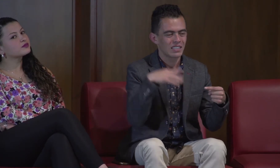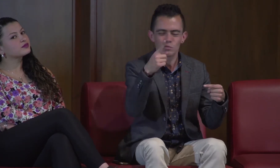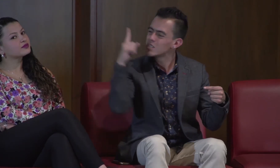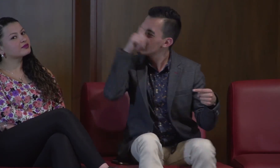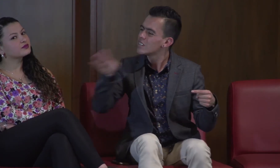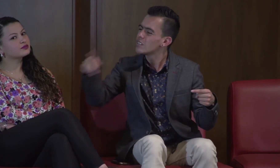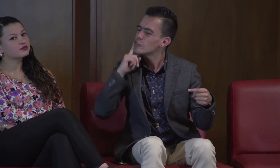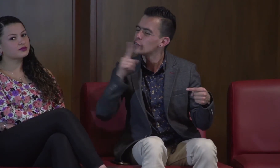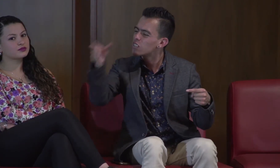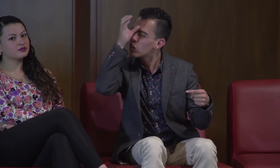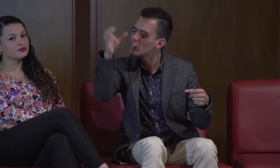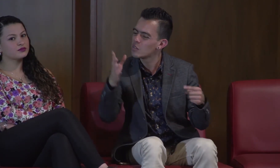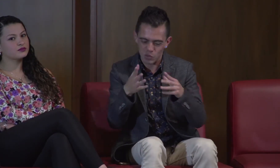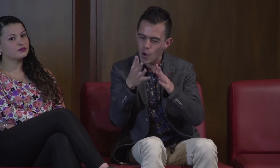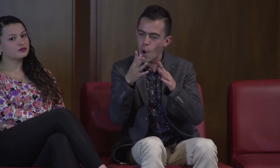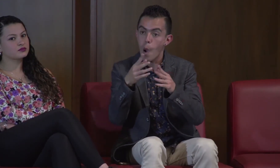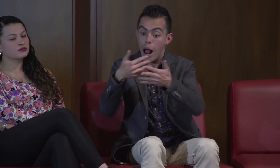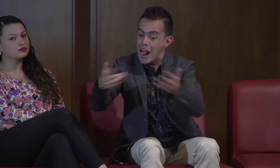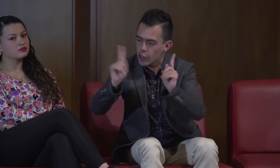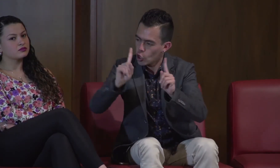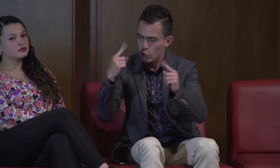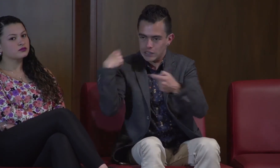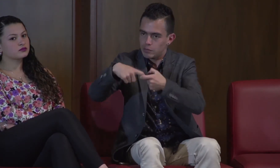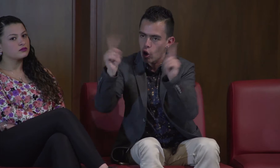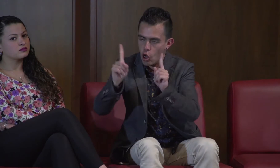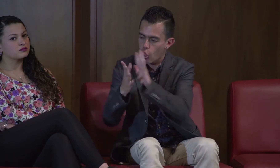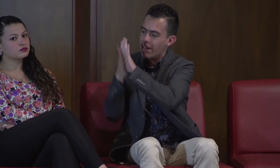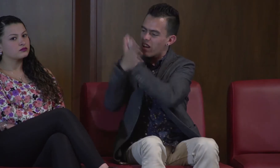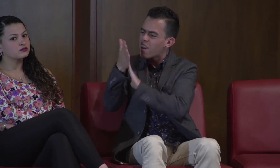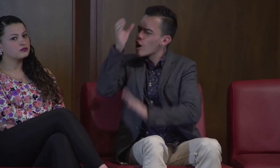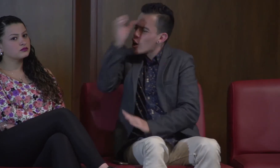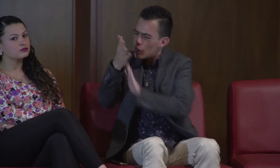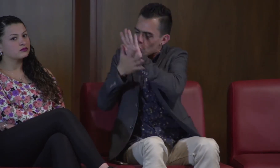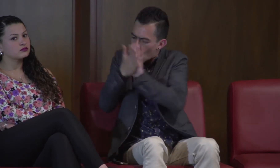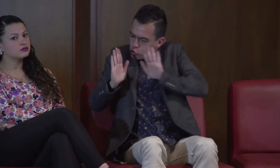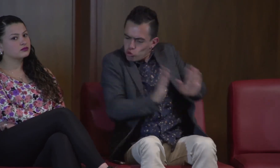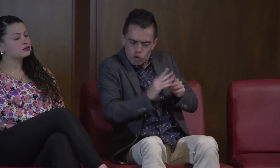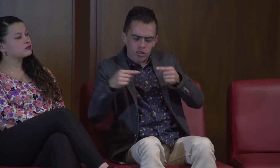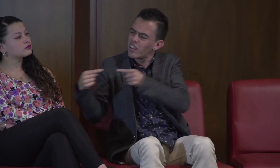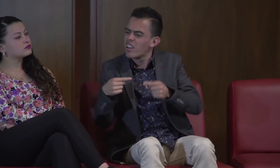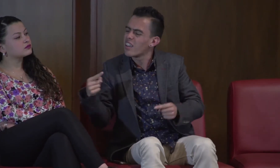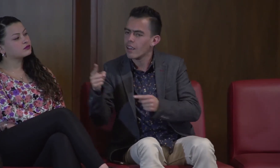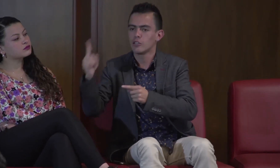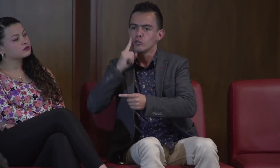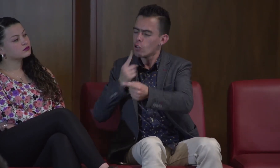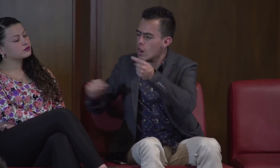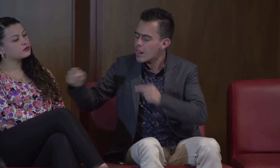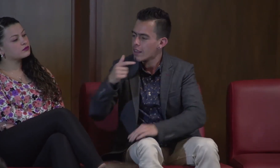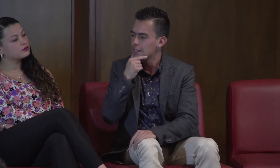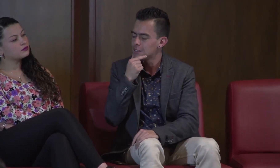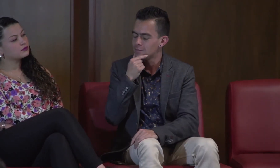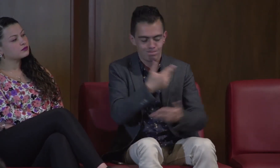seña. Pero luego, durante varias reflexiones, les preguntábamos a los sordos, sin pensar en el español y sin pensar en el texto, esta